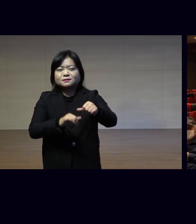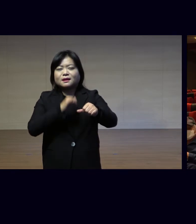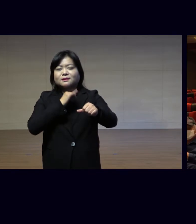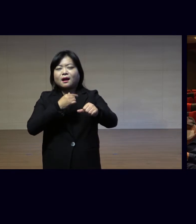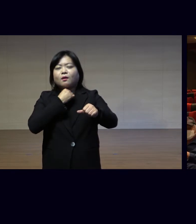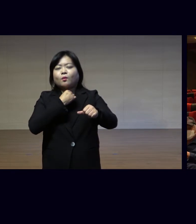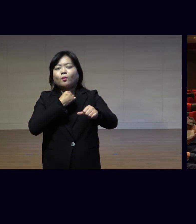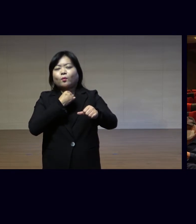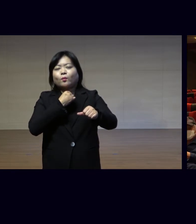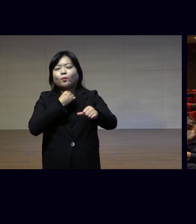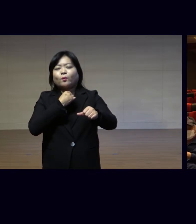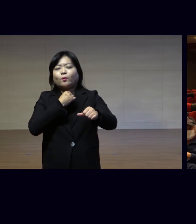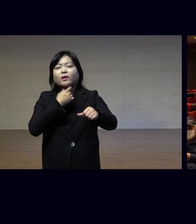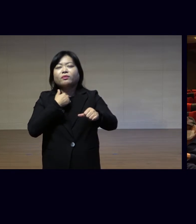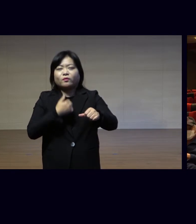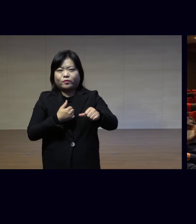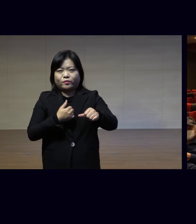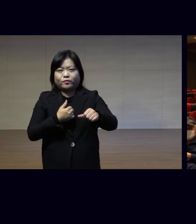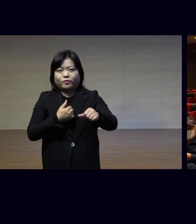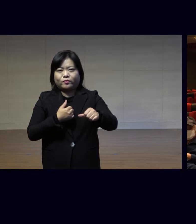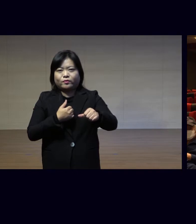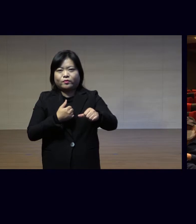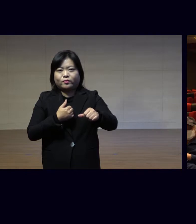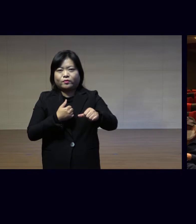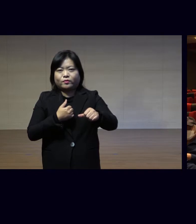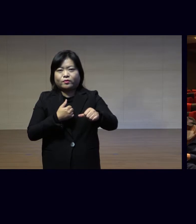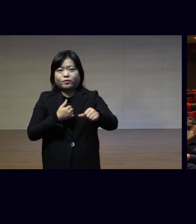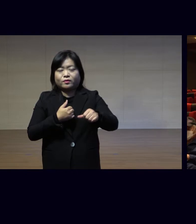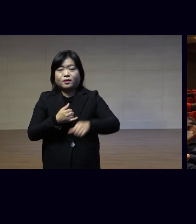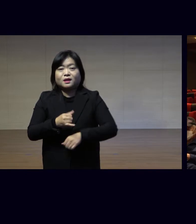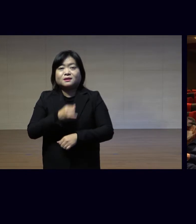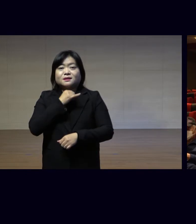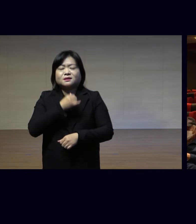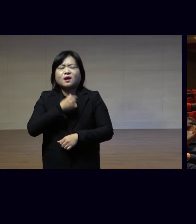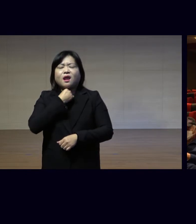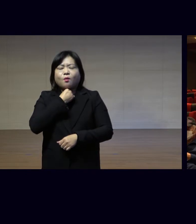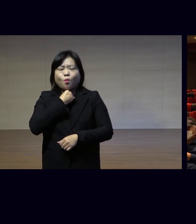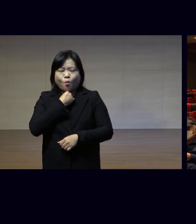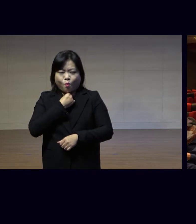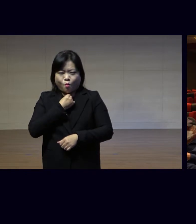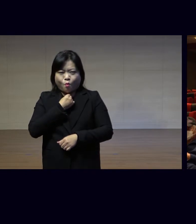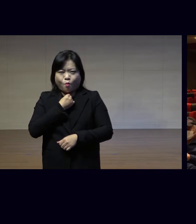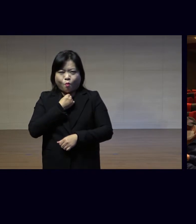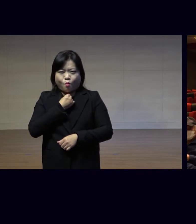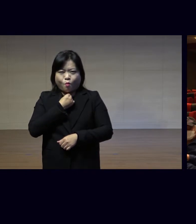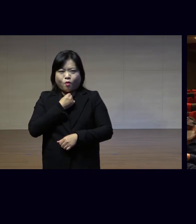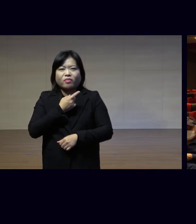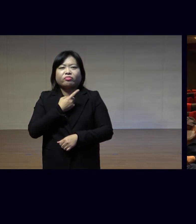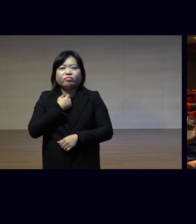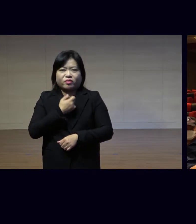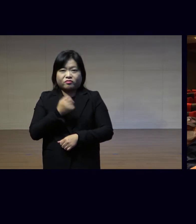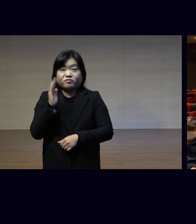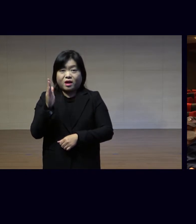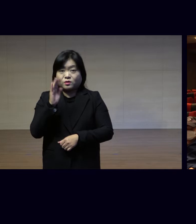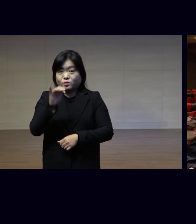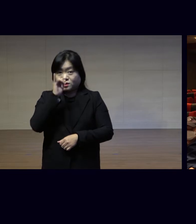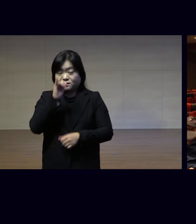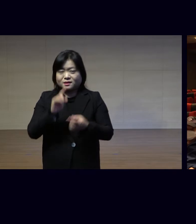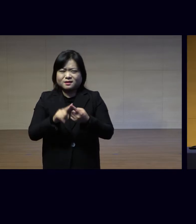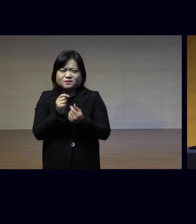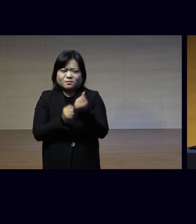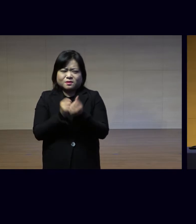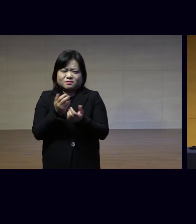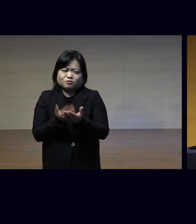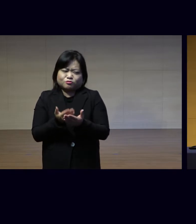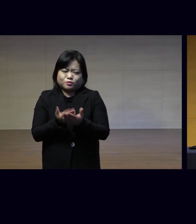자살하려고 했다. 그 이유는 아무것도 없으니까 자살하려고 했다 하는 얘기를 읽었거든요. 그에 대한 설명을